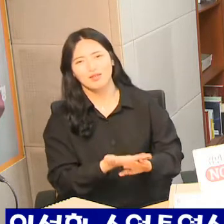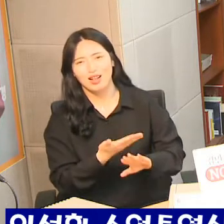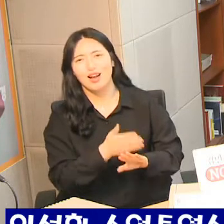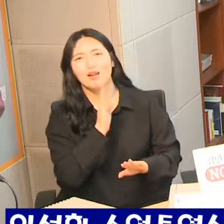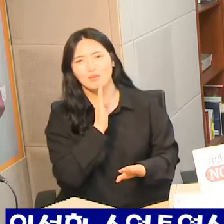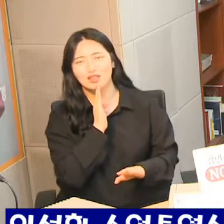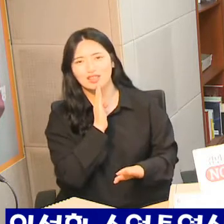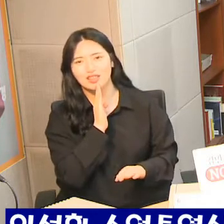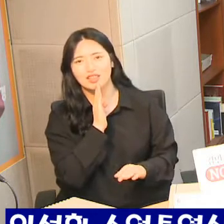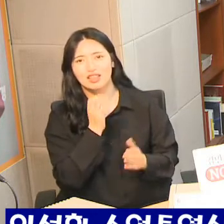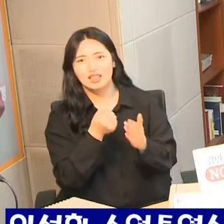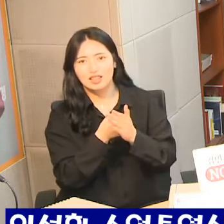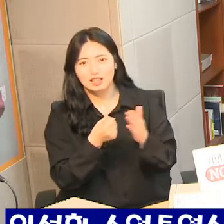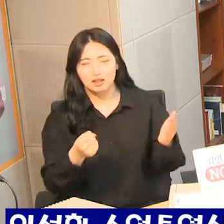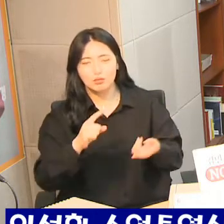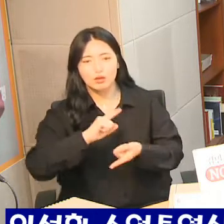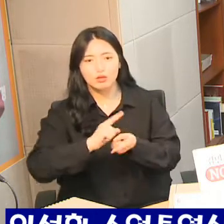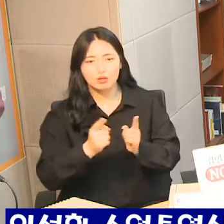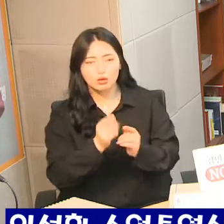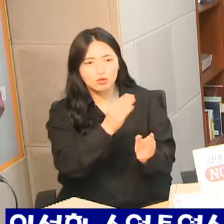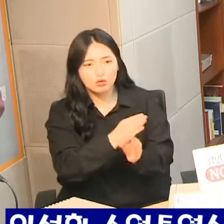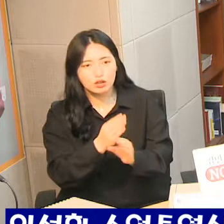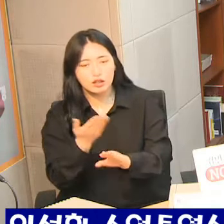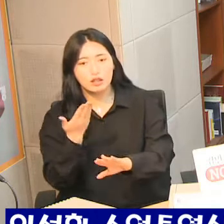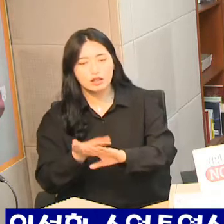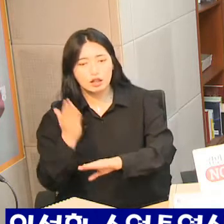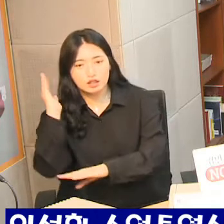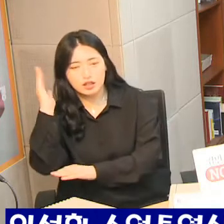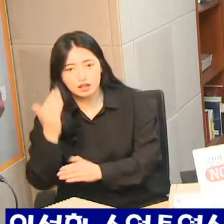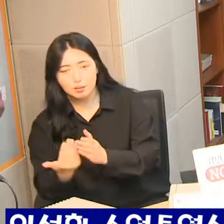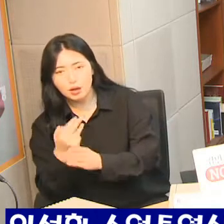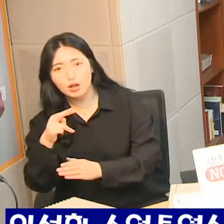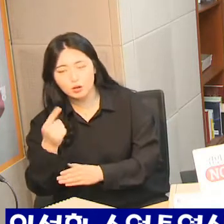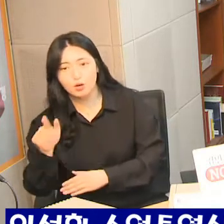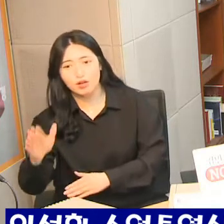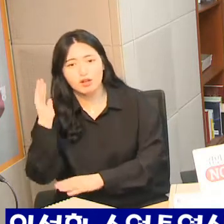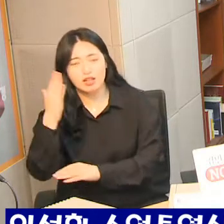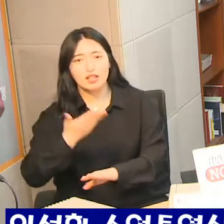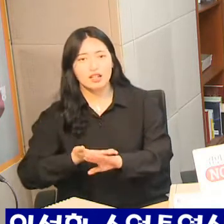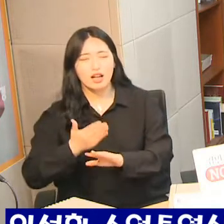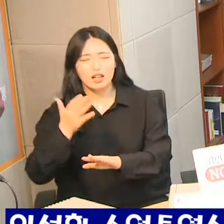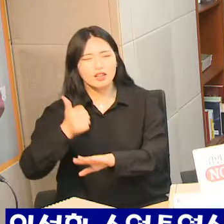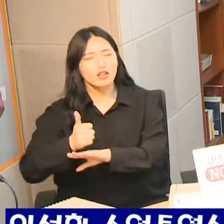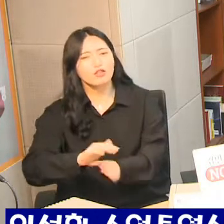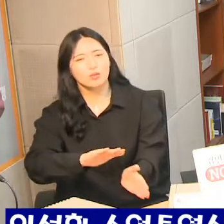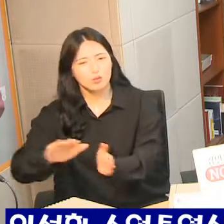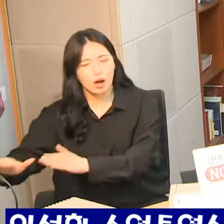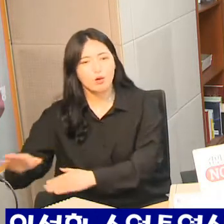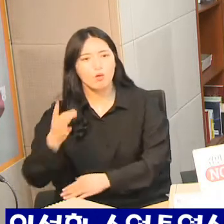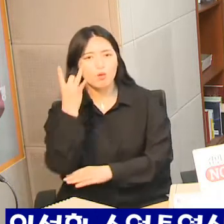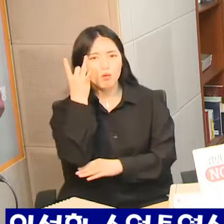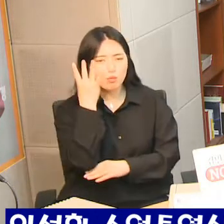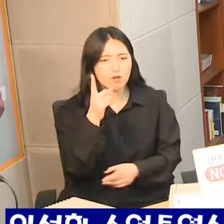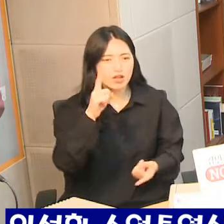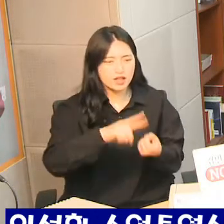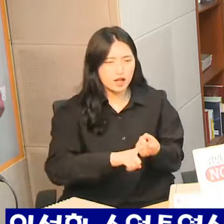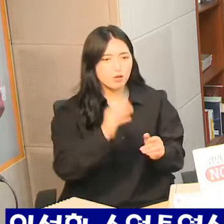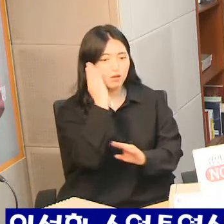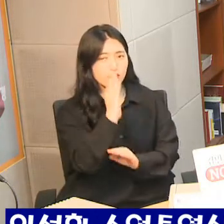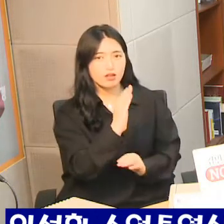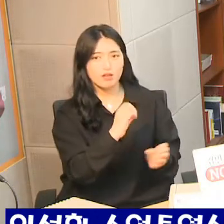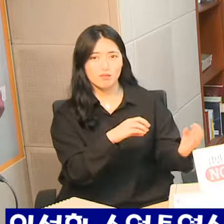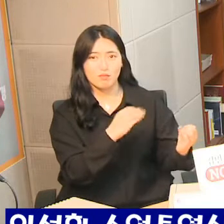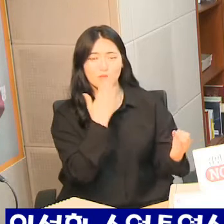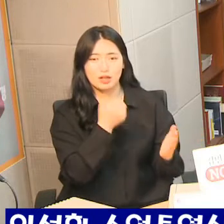남다르네요. 그러다 보니 서로 중간중간에 딴 얘기가 흐르더라도 이 얘기는 다음에 해요 하고서는 원래 본론으로 자꾸 돌아올 수